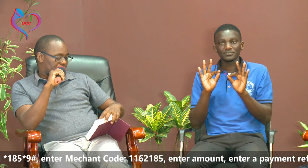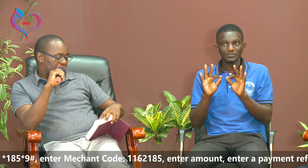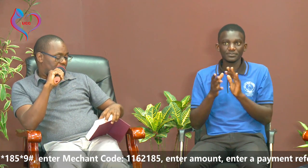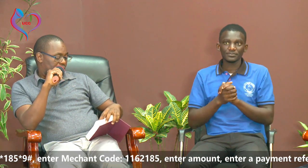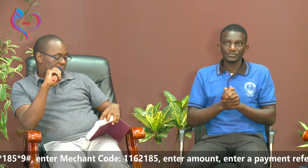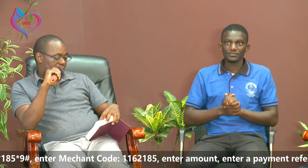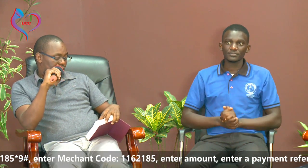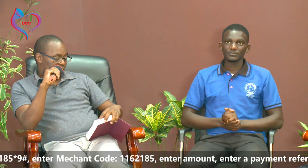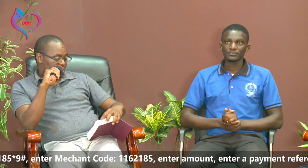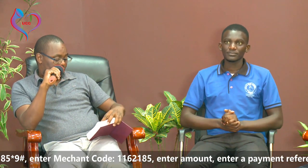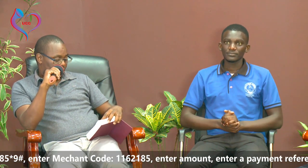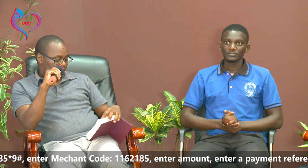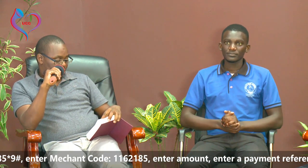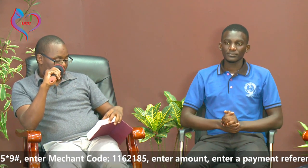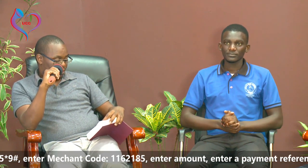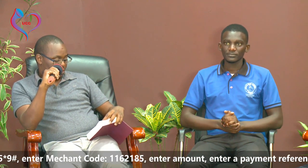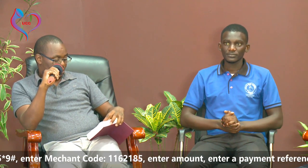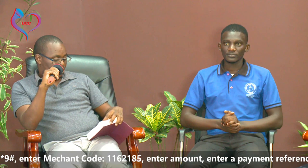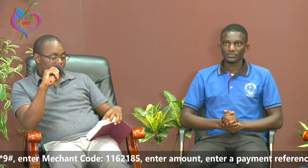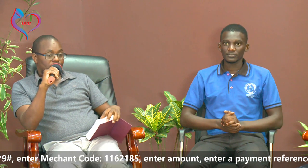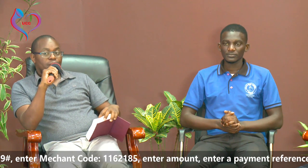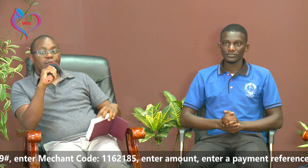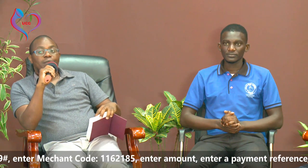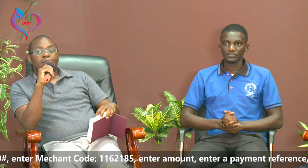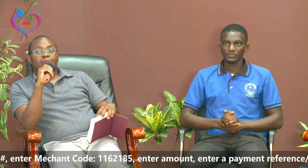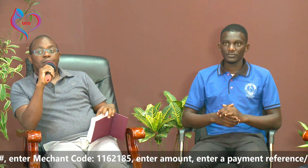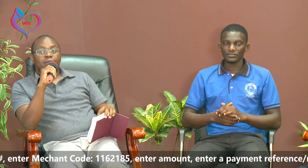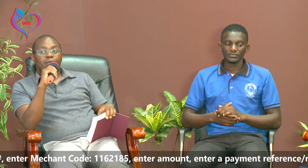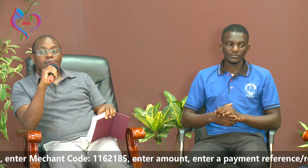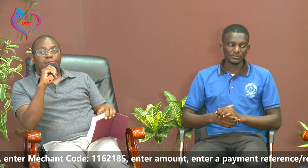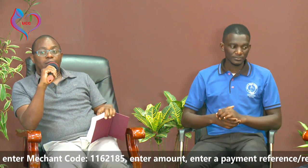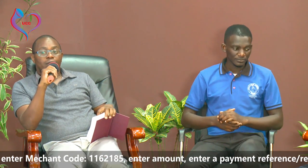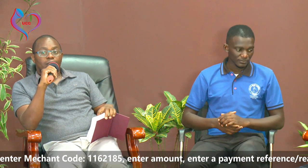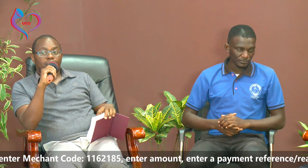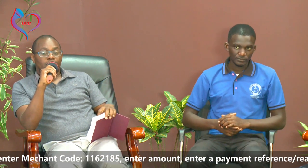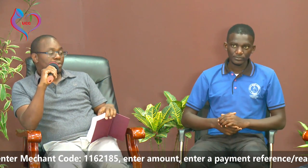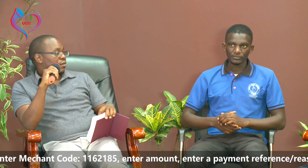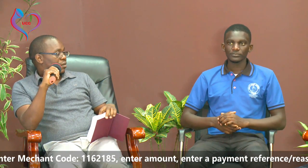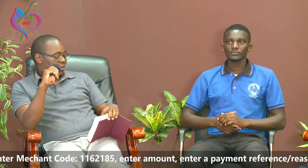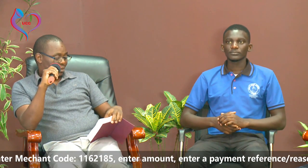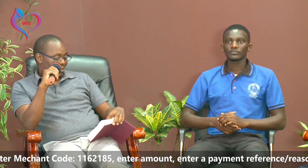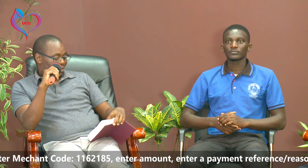muzeeyi tukutumiddeko olw'omulimu gwatukolamu mukama agulumize ku lulwo namusaba sebo bale kuddamu ekibuuzo